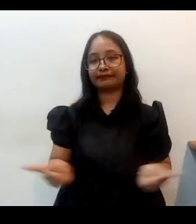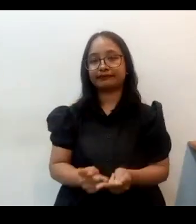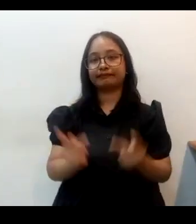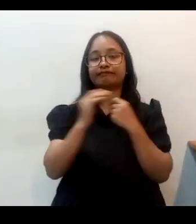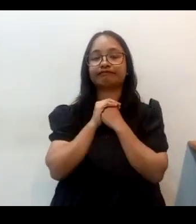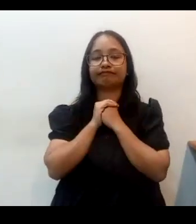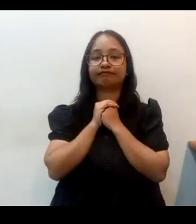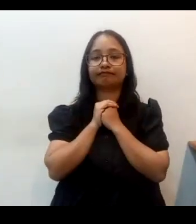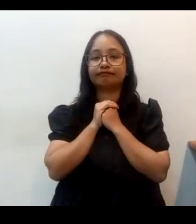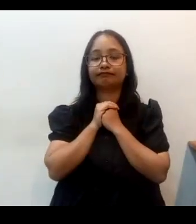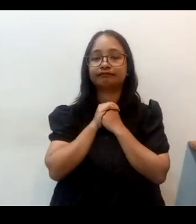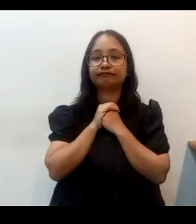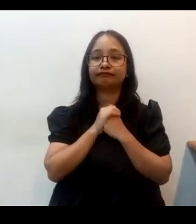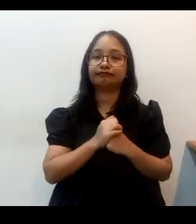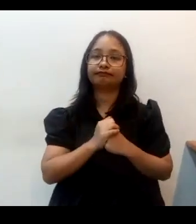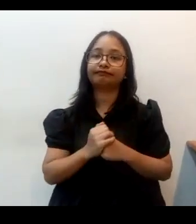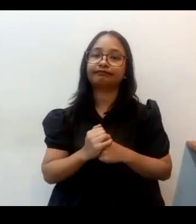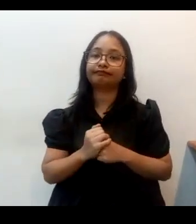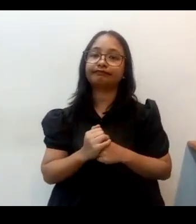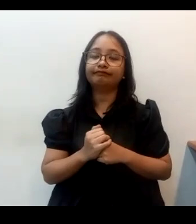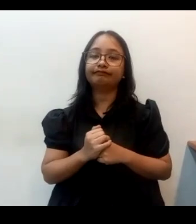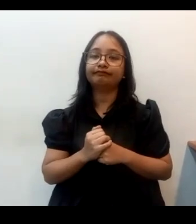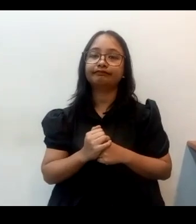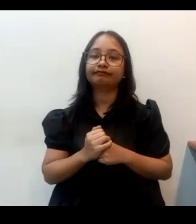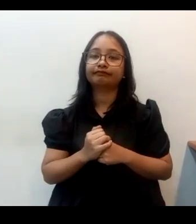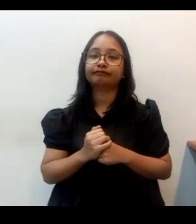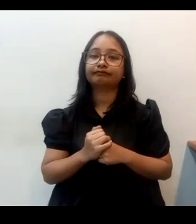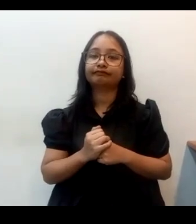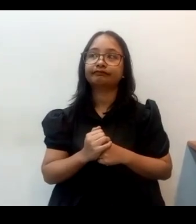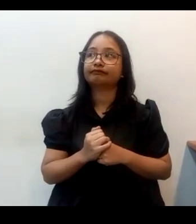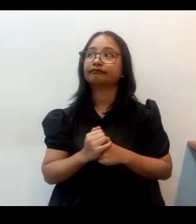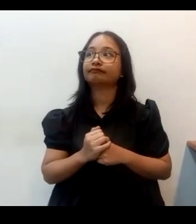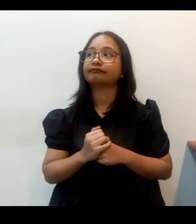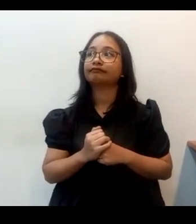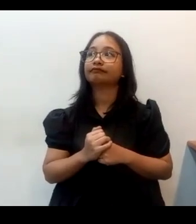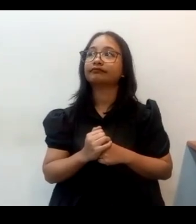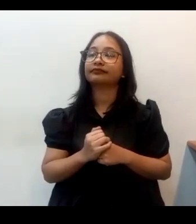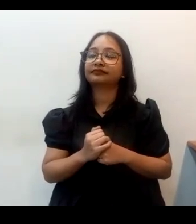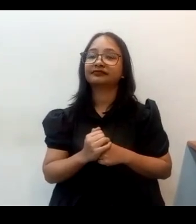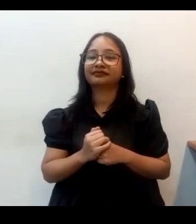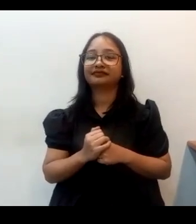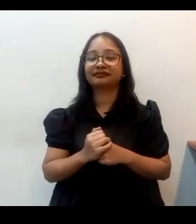para iligtas yung napakarami pang probinsya. The times. Can you give me 5 minutes more?